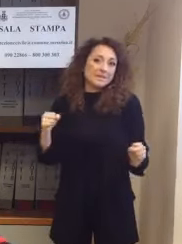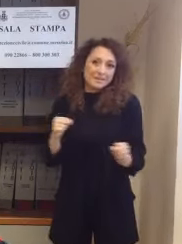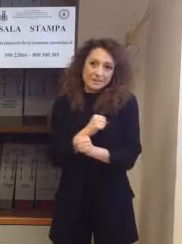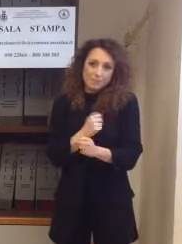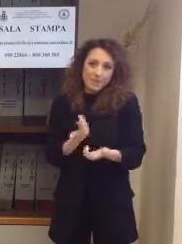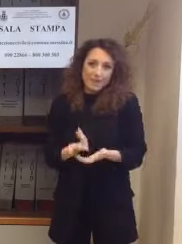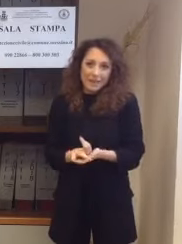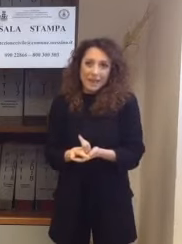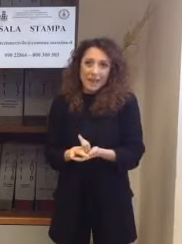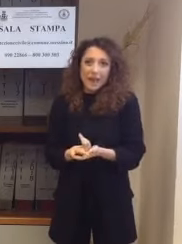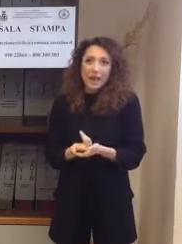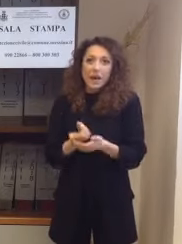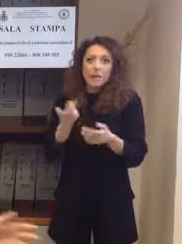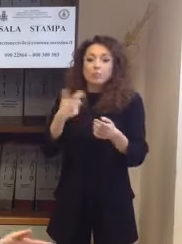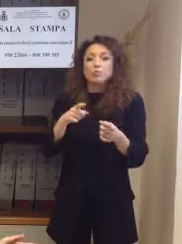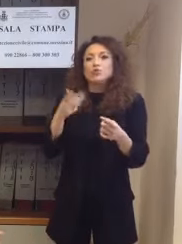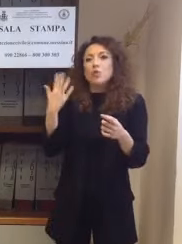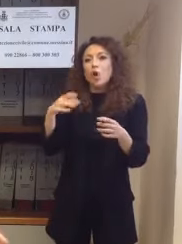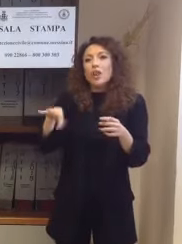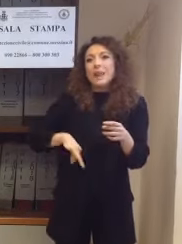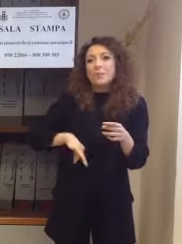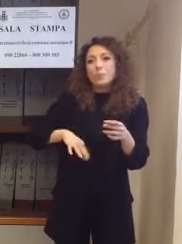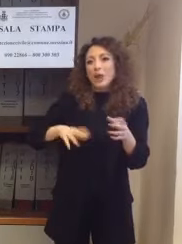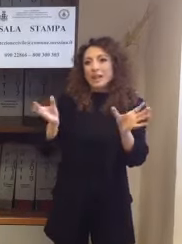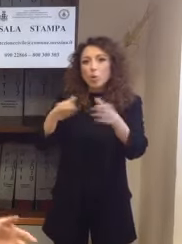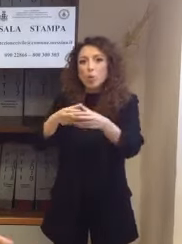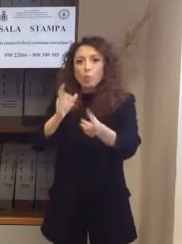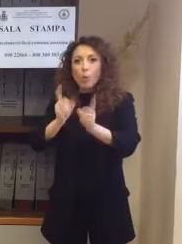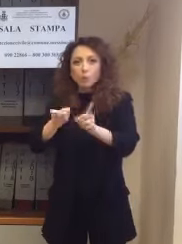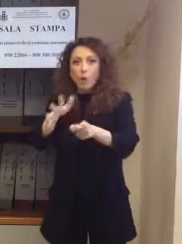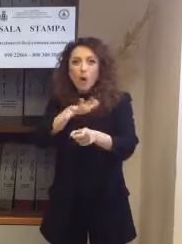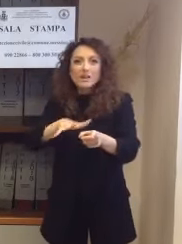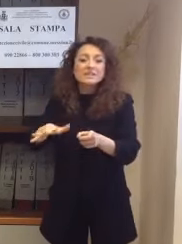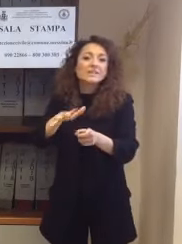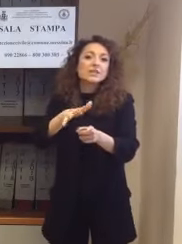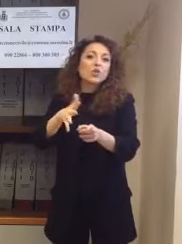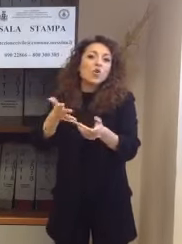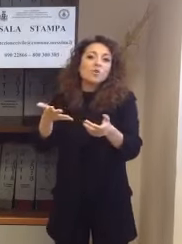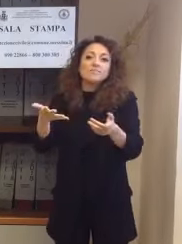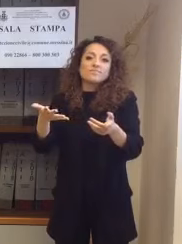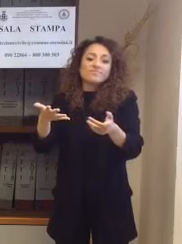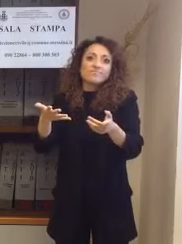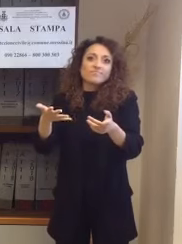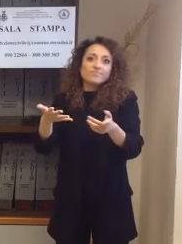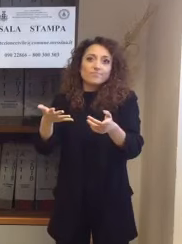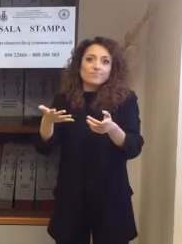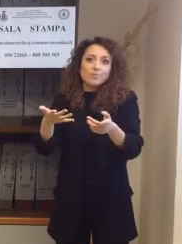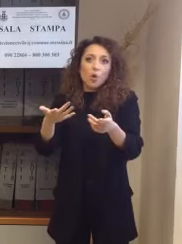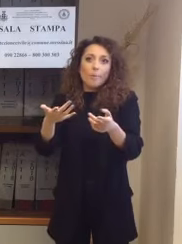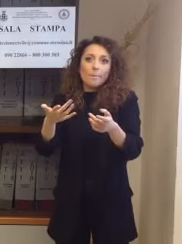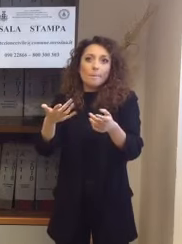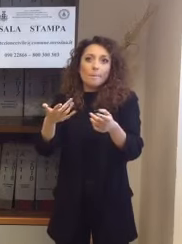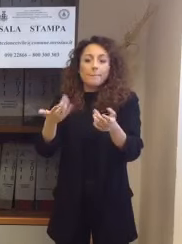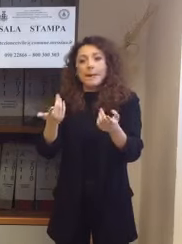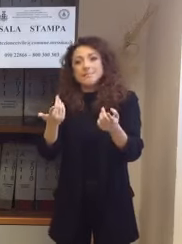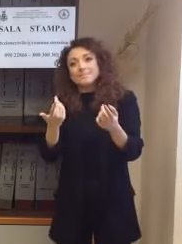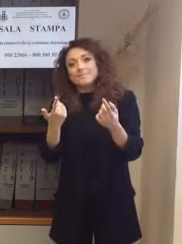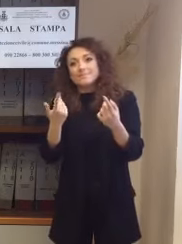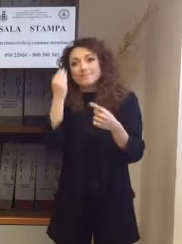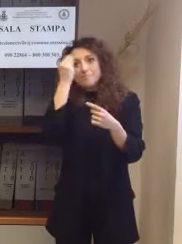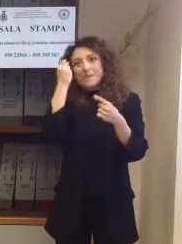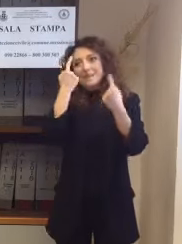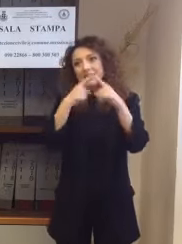il silenzio, poi hanno fatto la guerra e ora non hanno fatto niente, tant'è vero la situazione è rimasta tale e quale, finisce che lo scolacciano. Quindi ha dovuto inserire